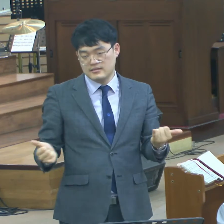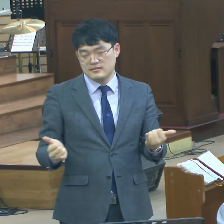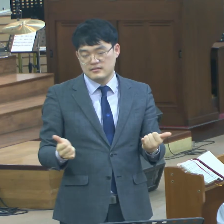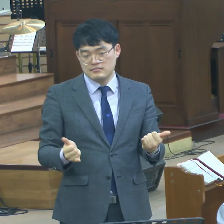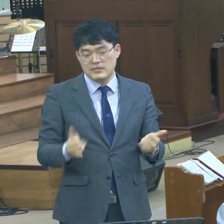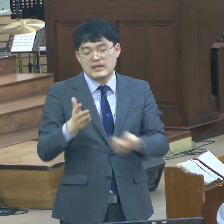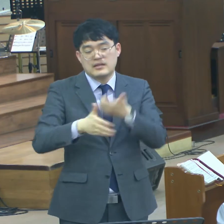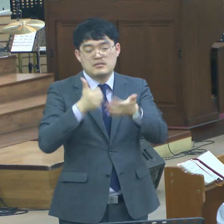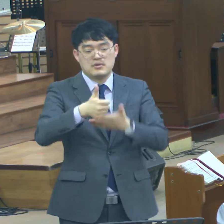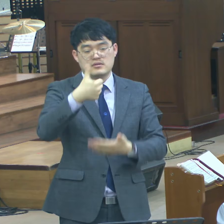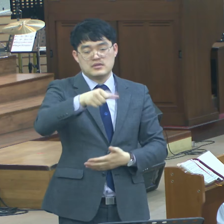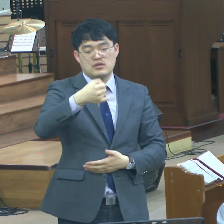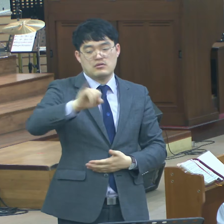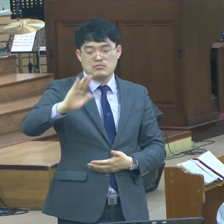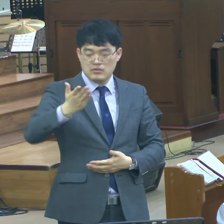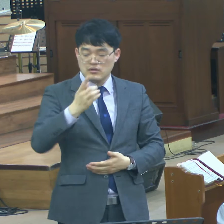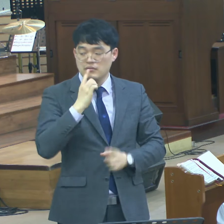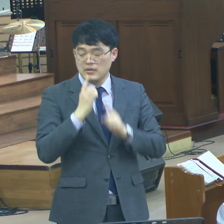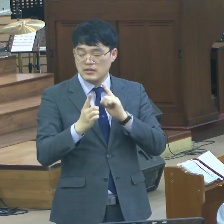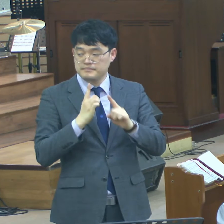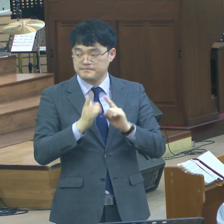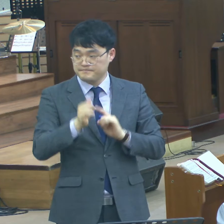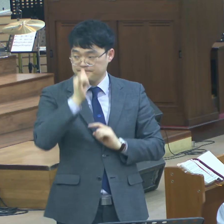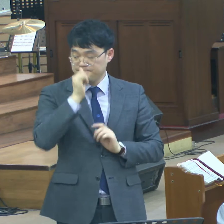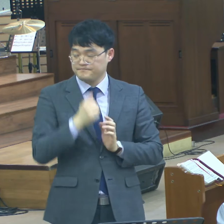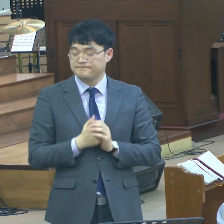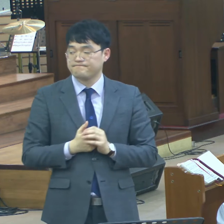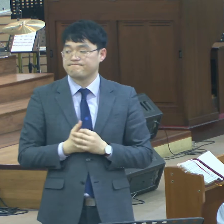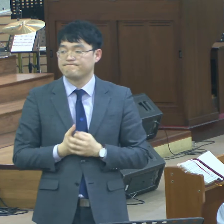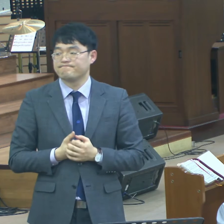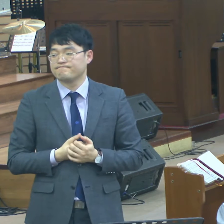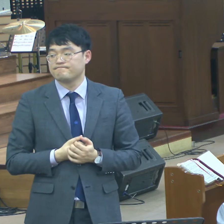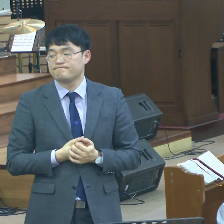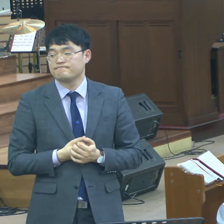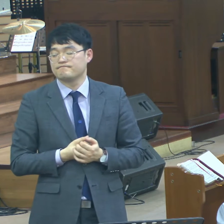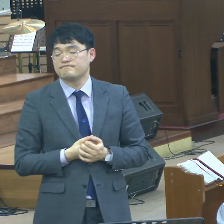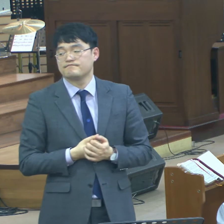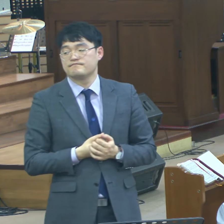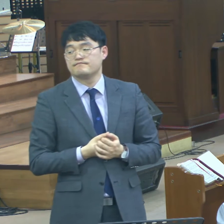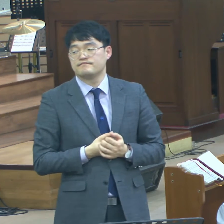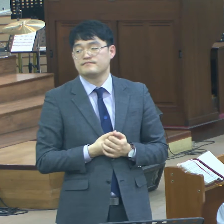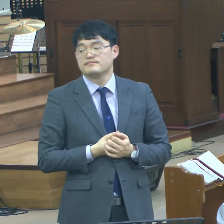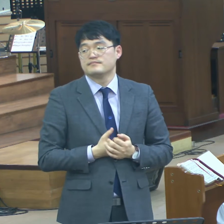자녀가 된다. 주님이 그 말씀을 해주신 거예요.